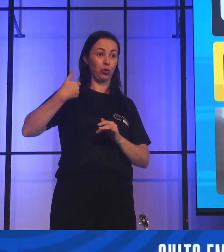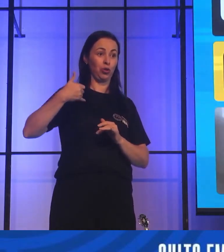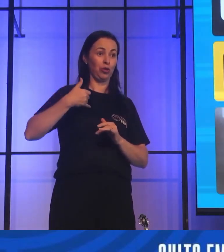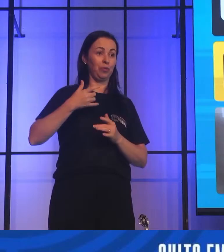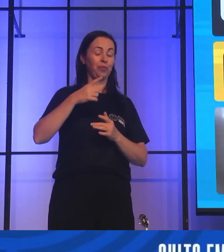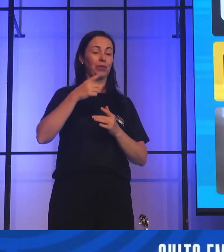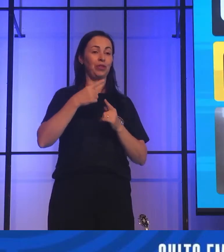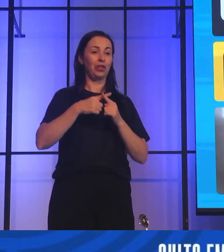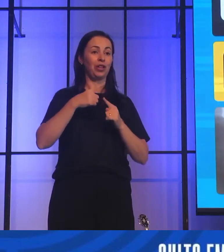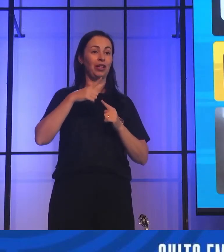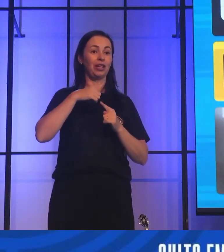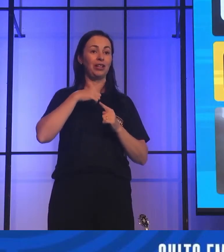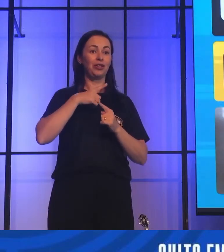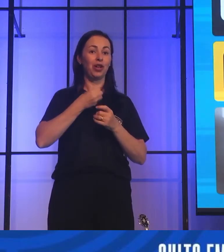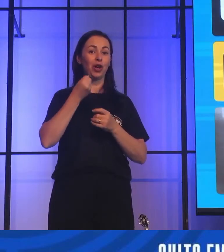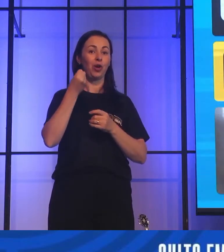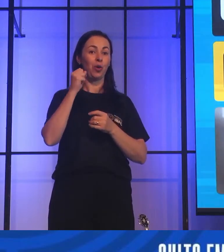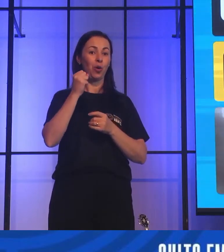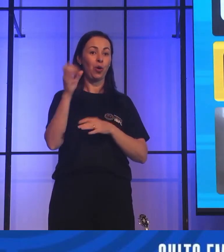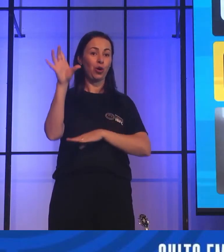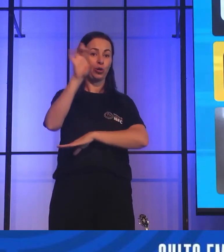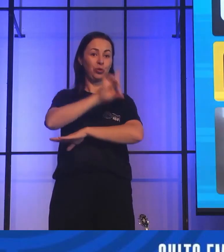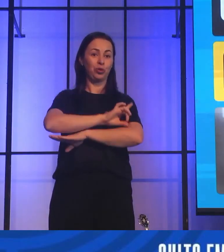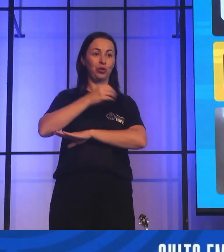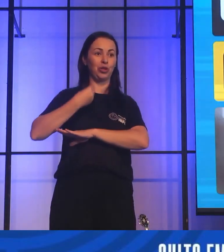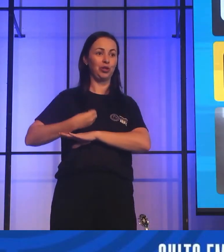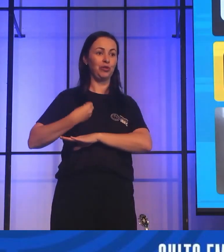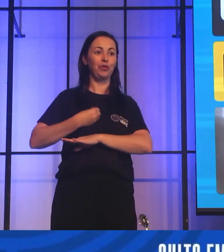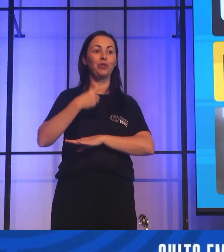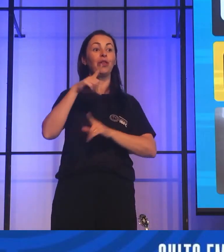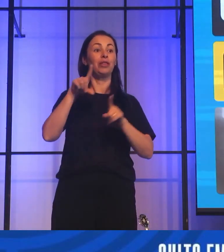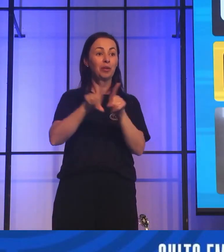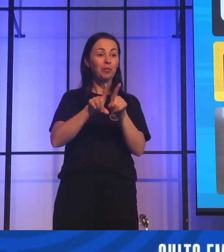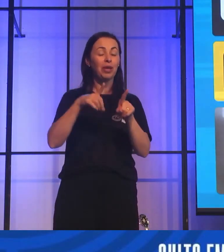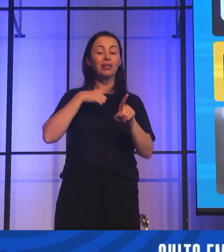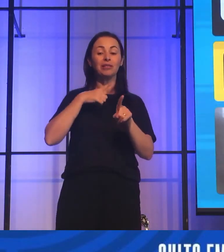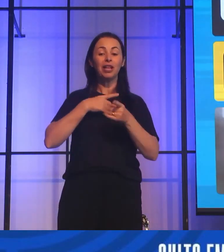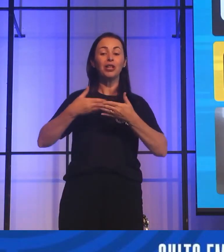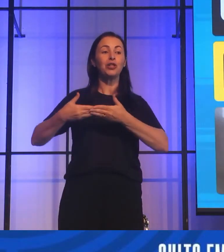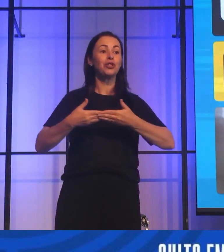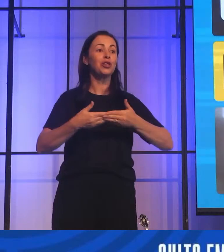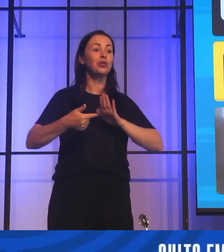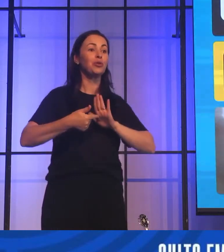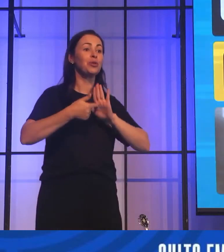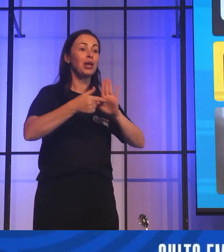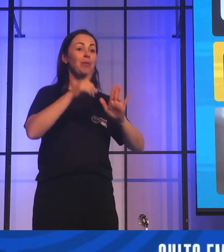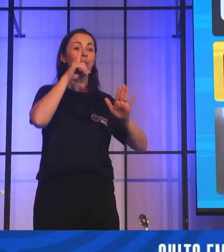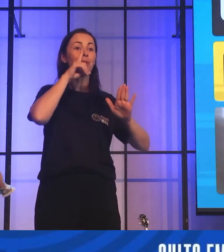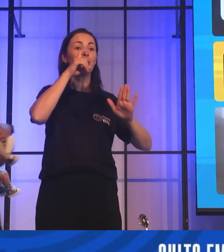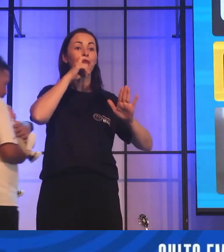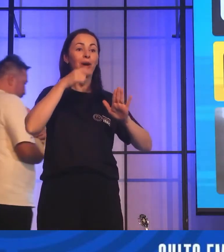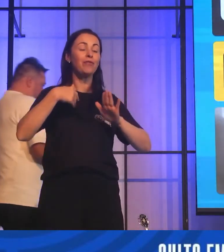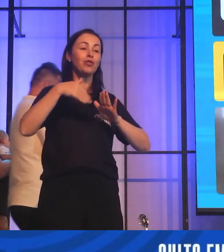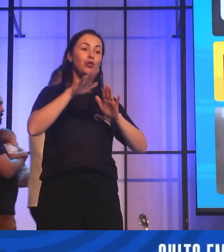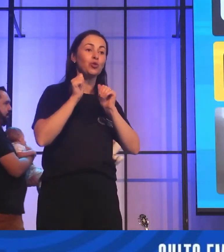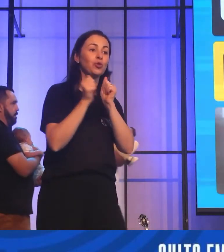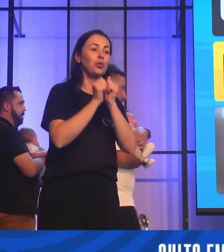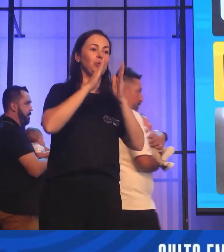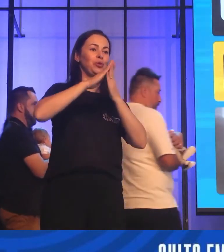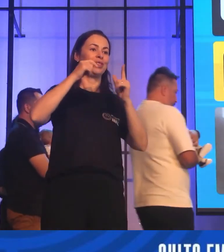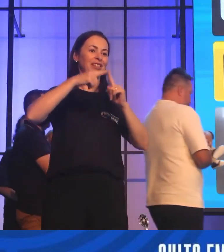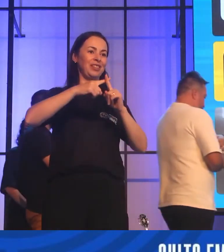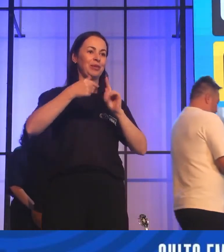assim como esses pais levaram a Jesus ao templo para ser apresentado ao Senhor. O que isso